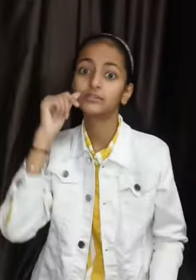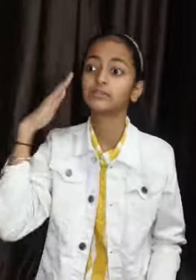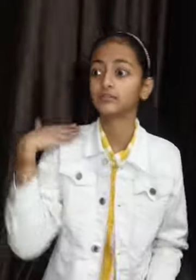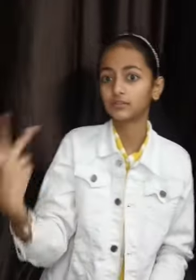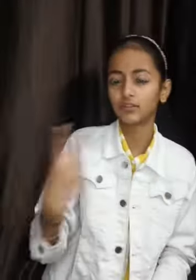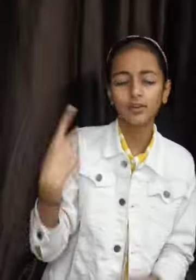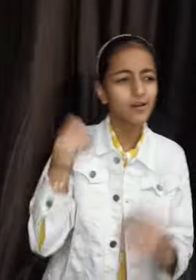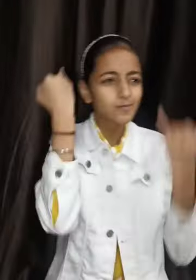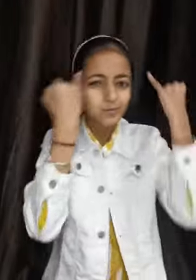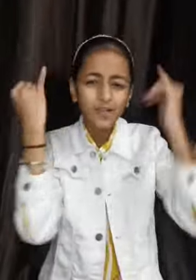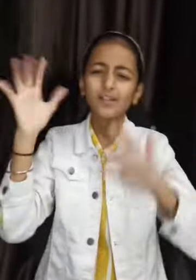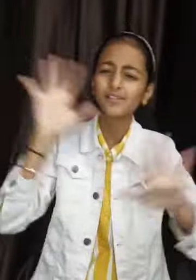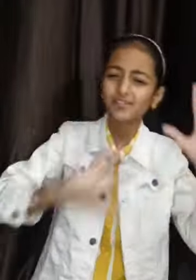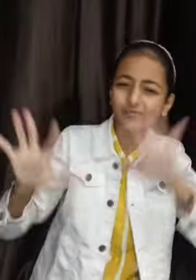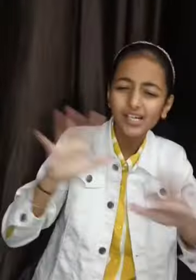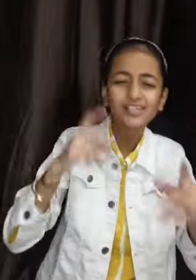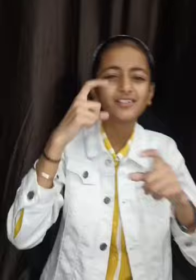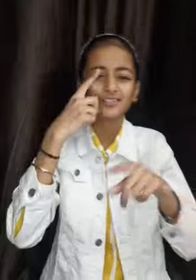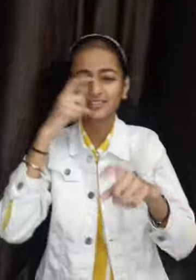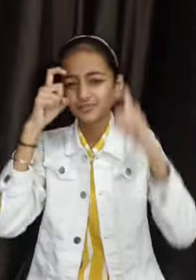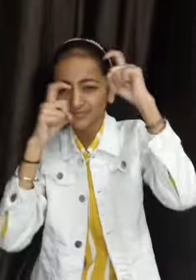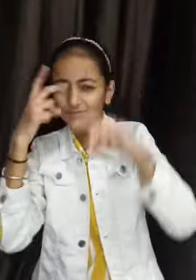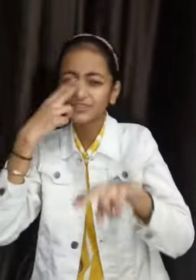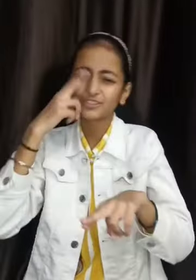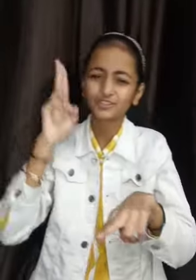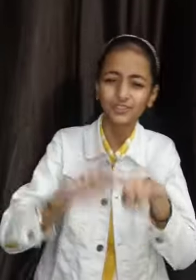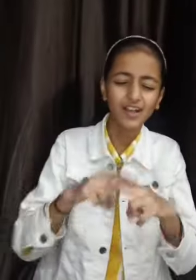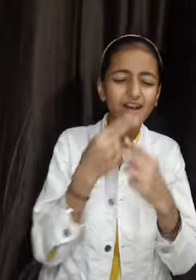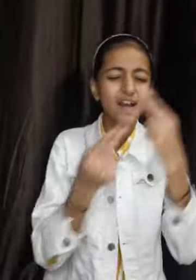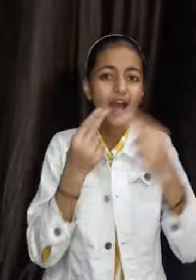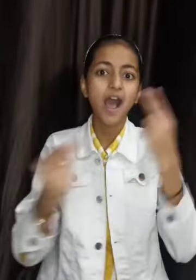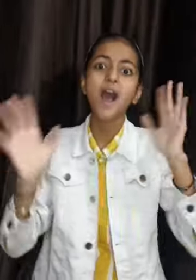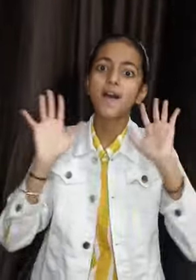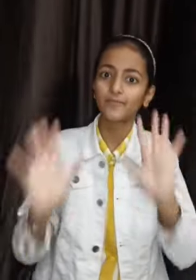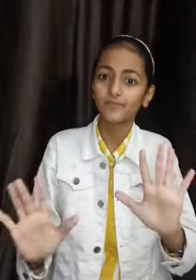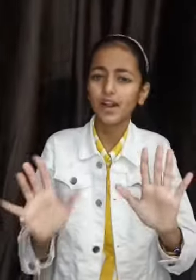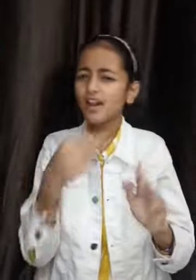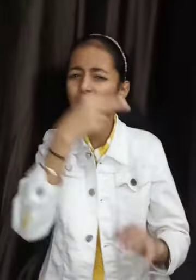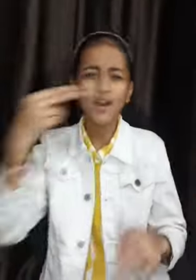YouTube चैनल चलाया जाता है, जिसका लिंक नीचे दिया गया है।